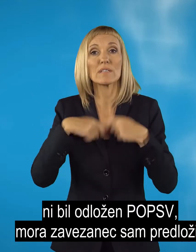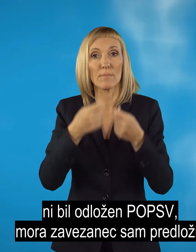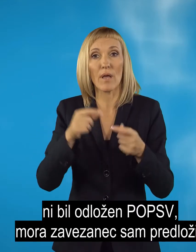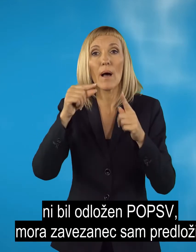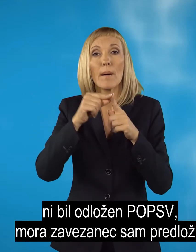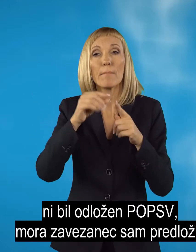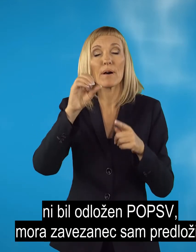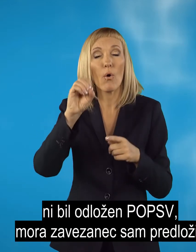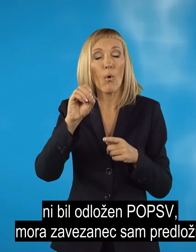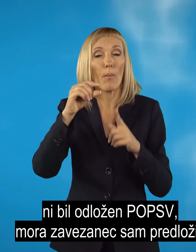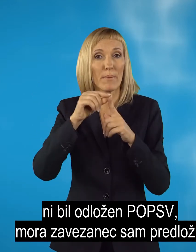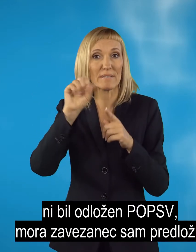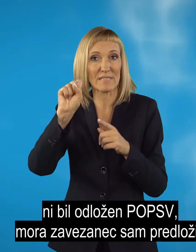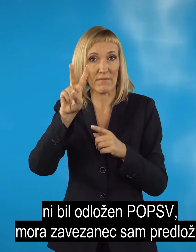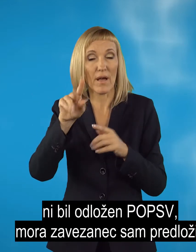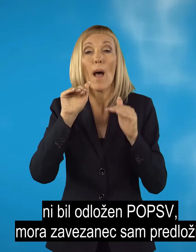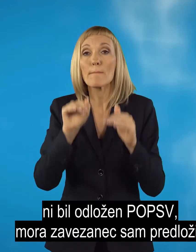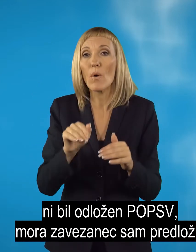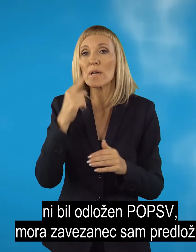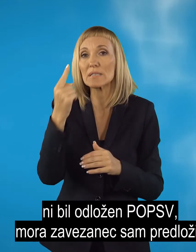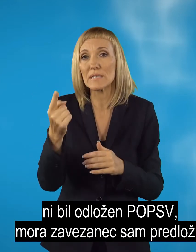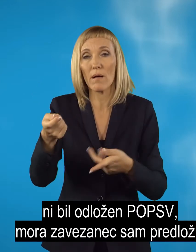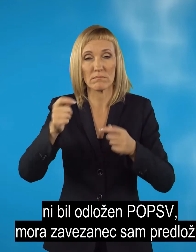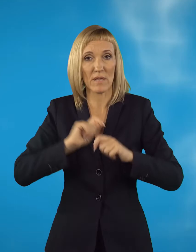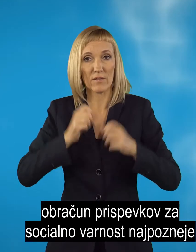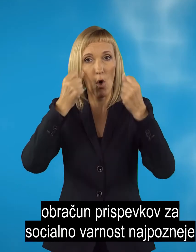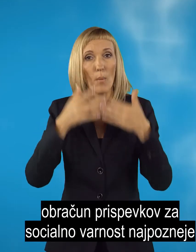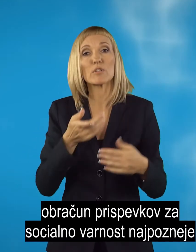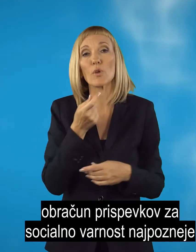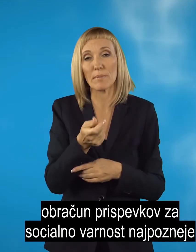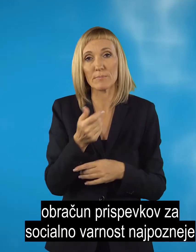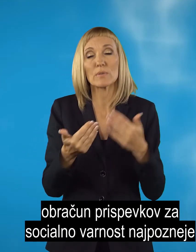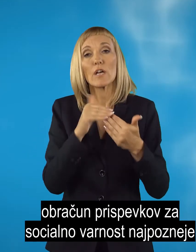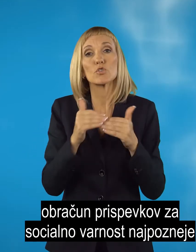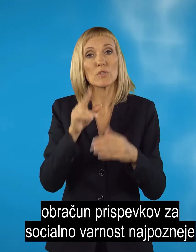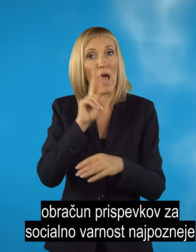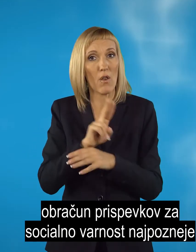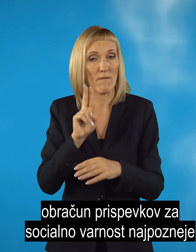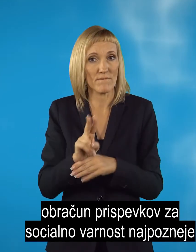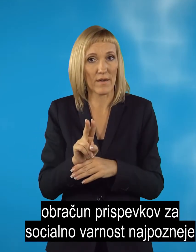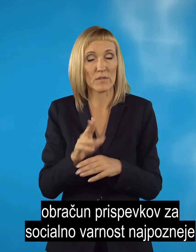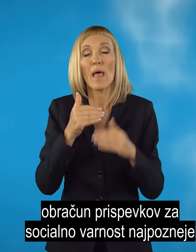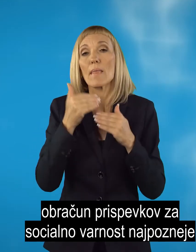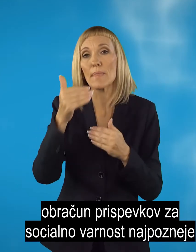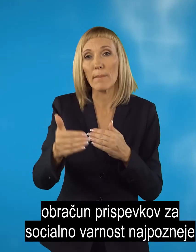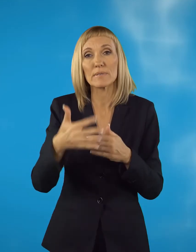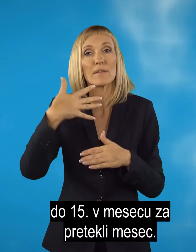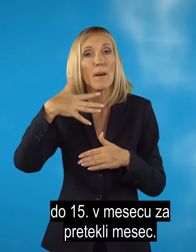odložen POPSV, mora zavezanec sam predložiti obračun prispevkov za socialno varnost najpozneje do 15.